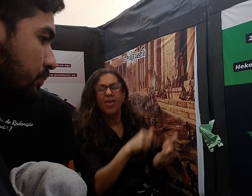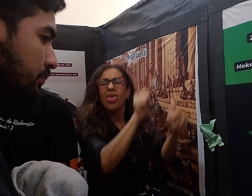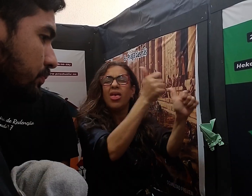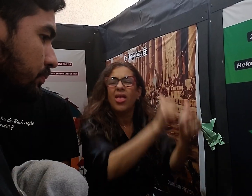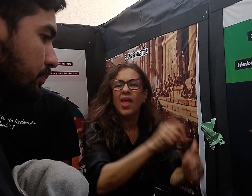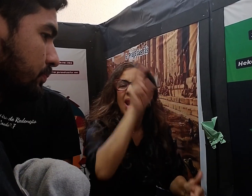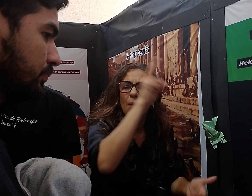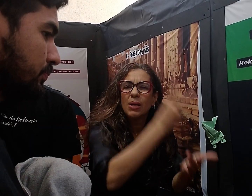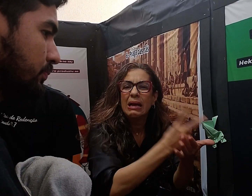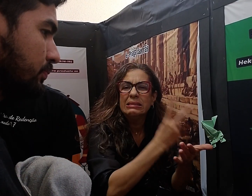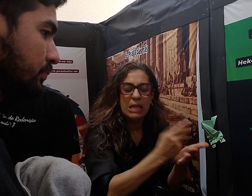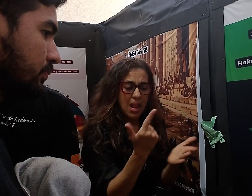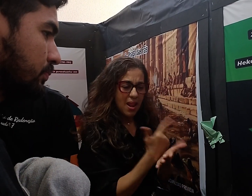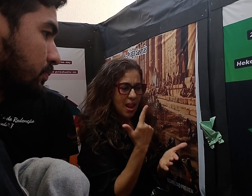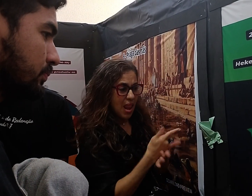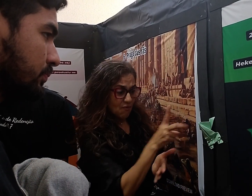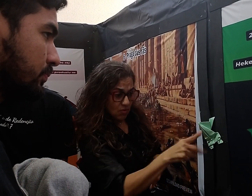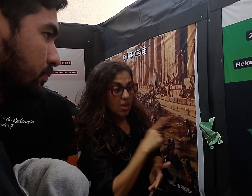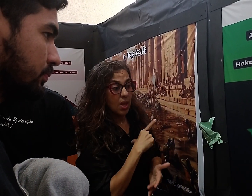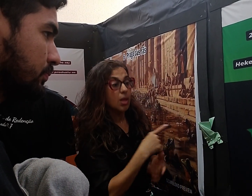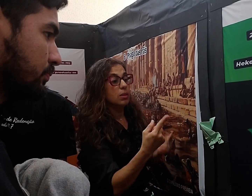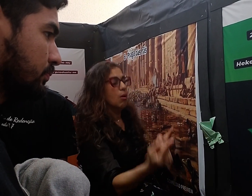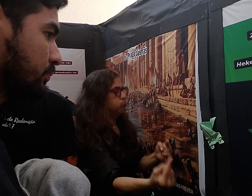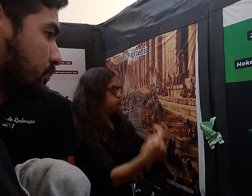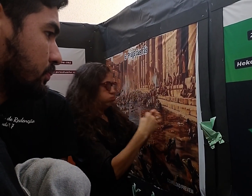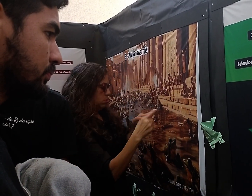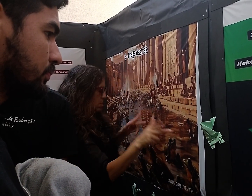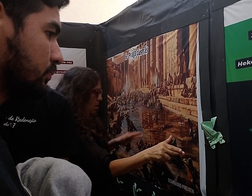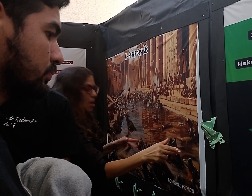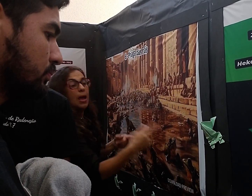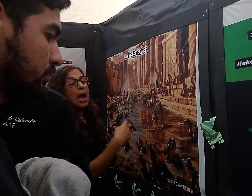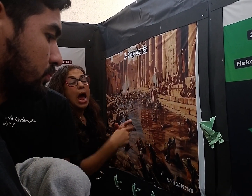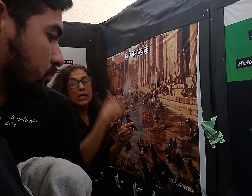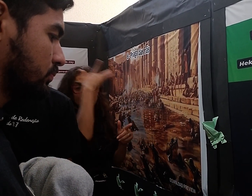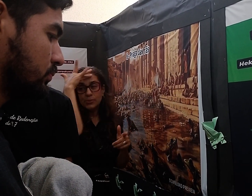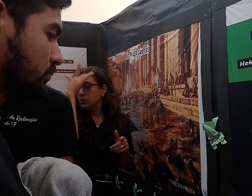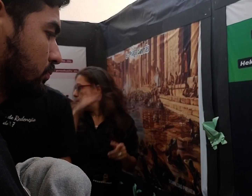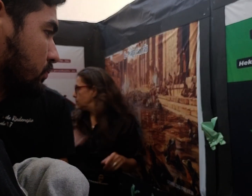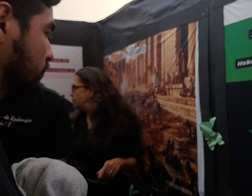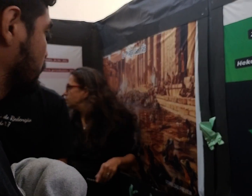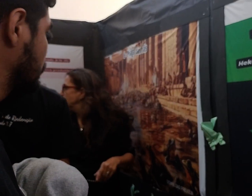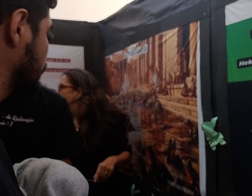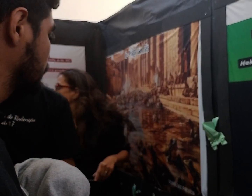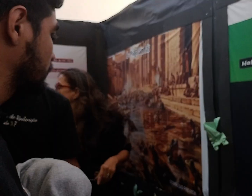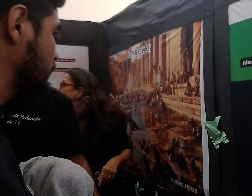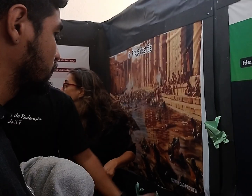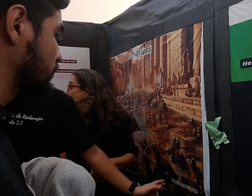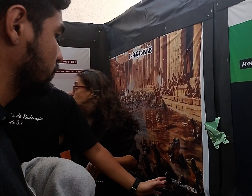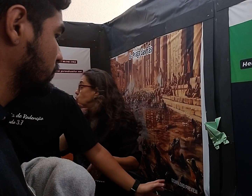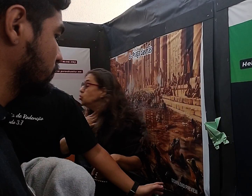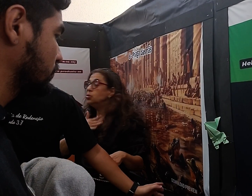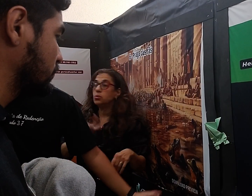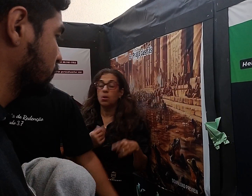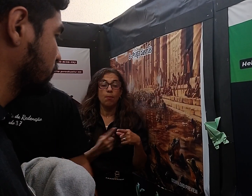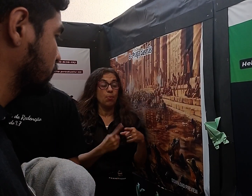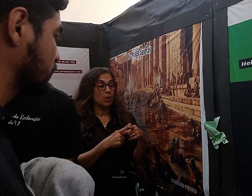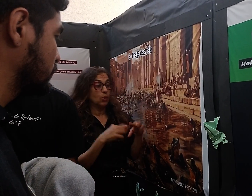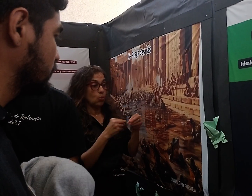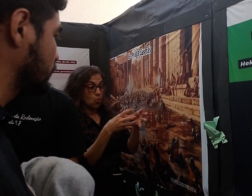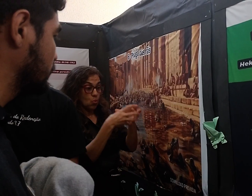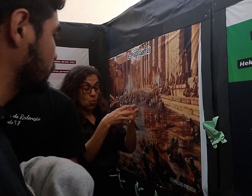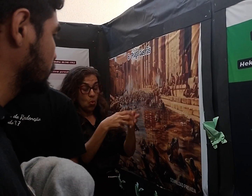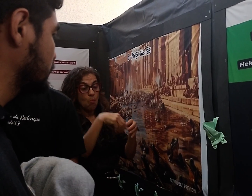deusa nos livros e tudo mais. E os mestres daquela situação não conseguiram reverter, então com todo o